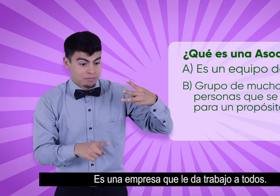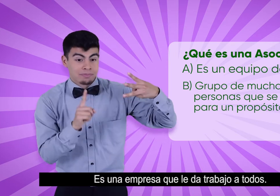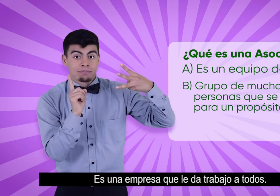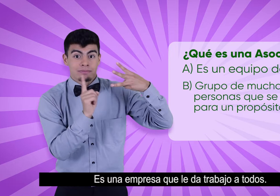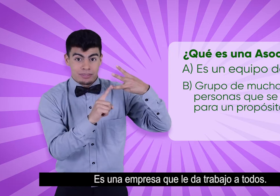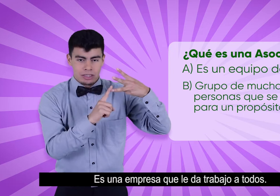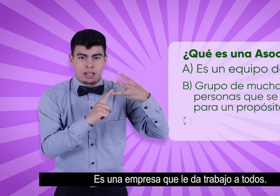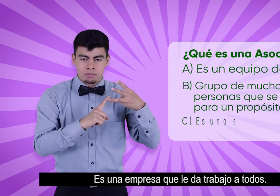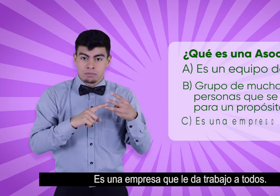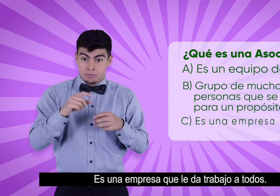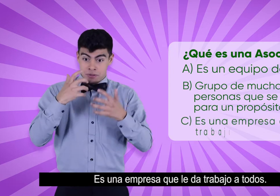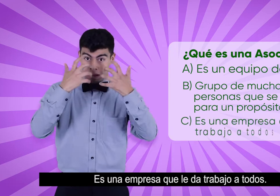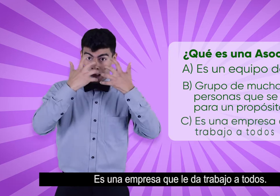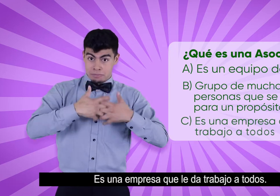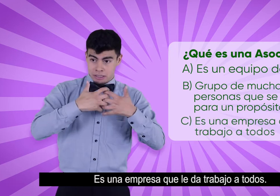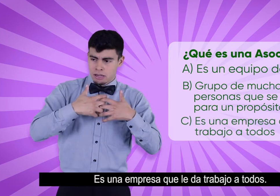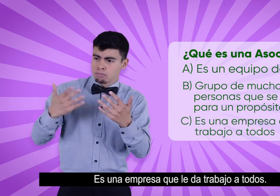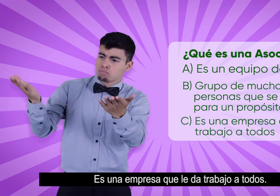una empresa que le da trabajo a todos.